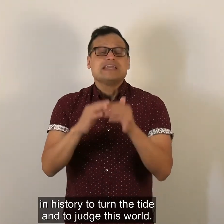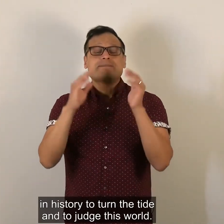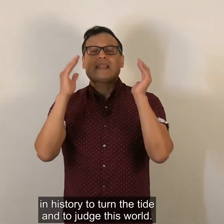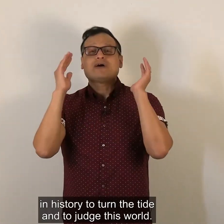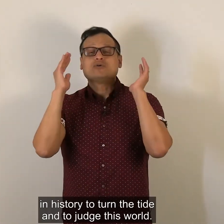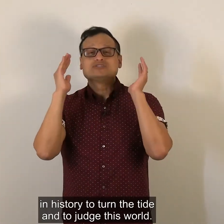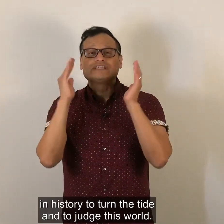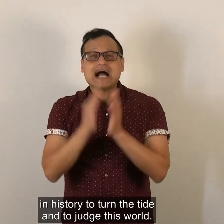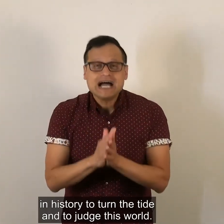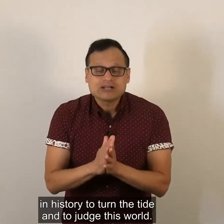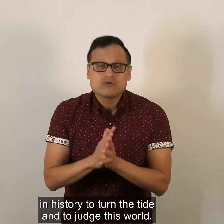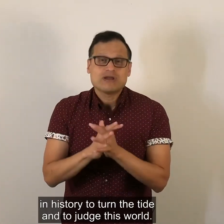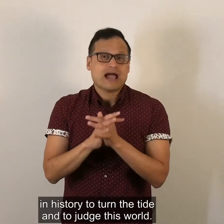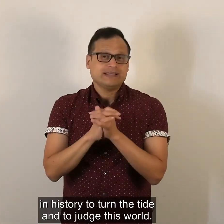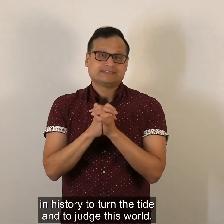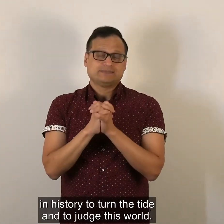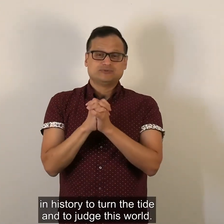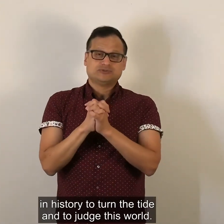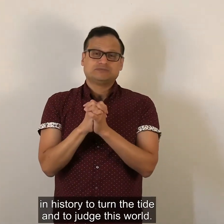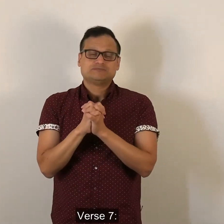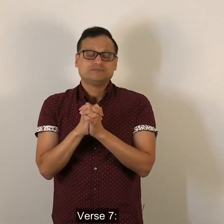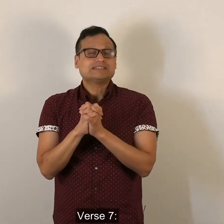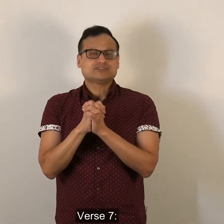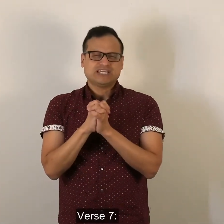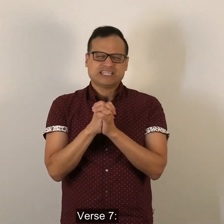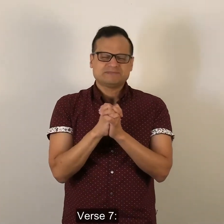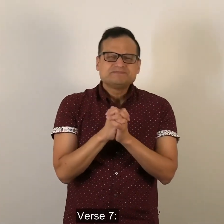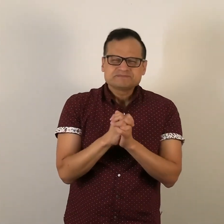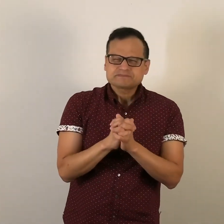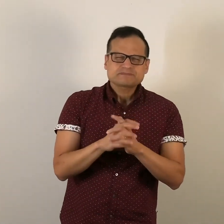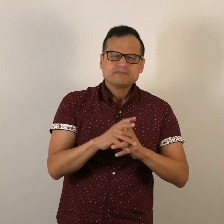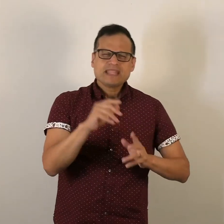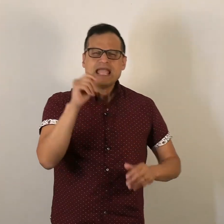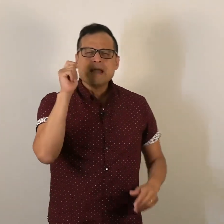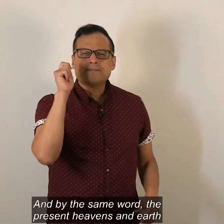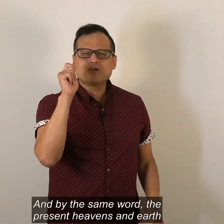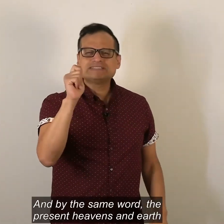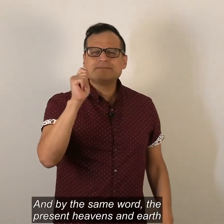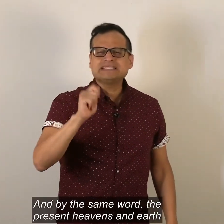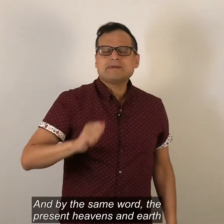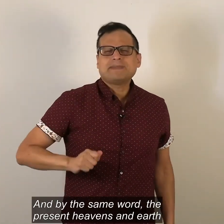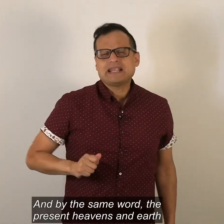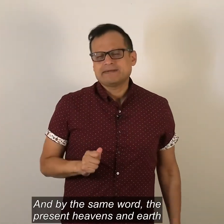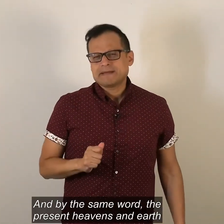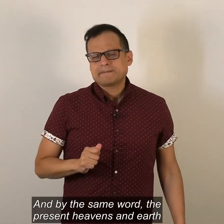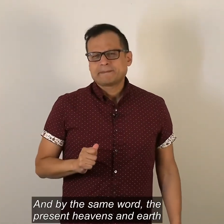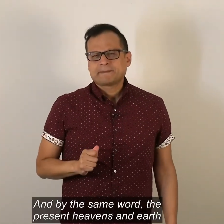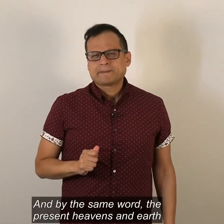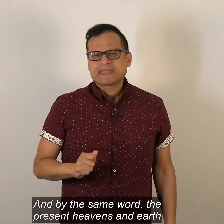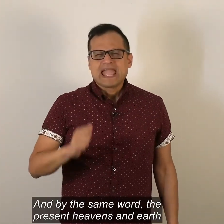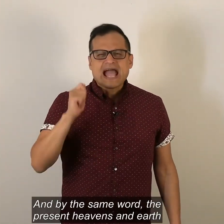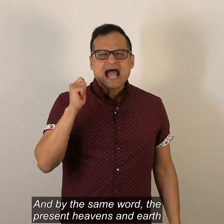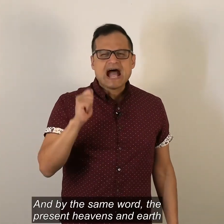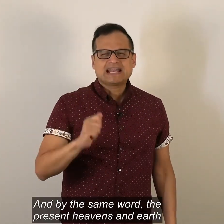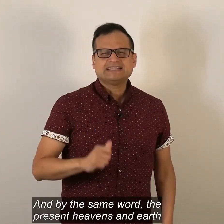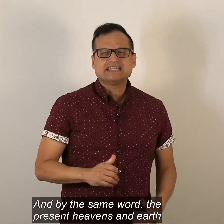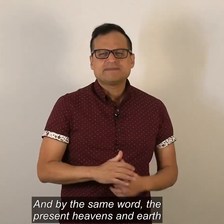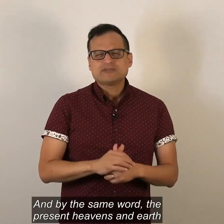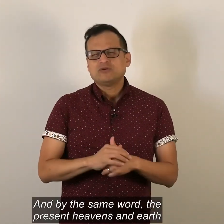para juzgar a este mundo. Verso 7. Pero esa misma palabra ha reservado